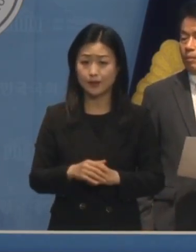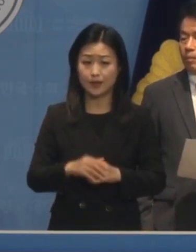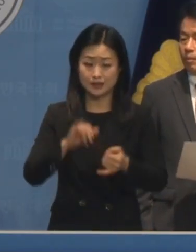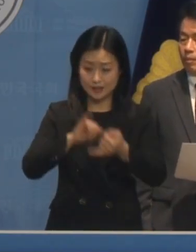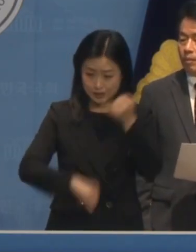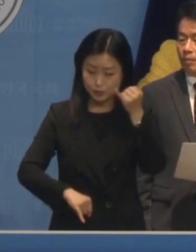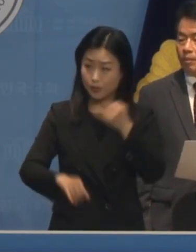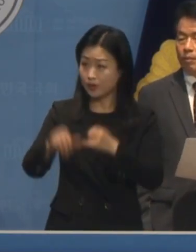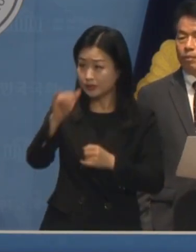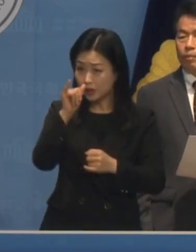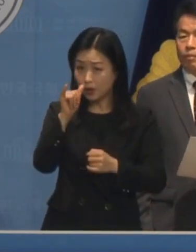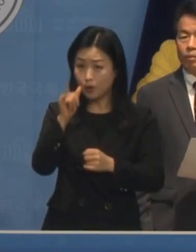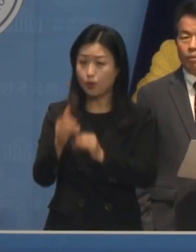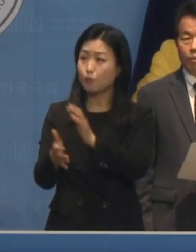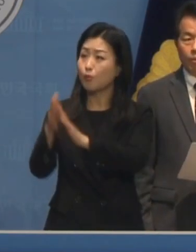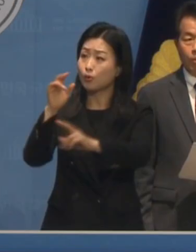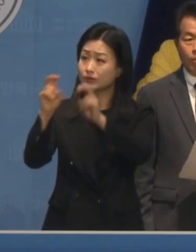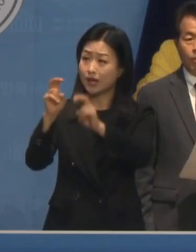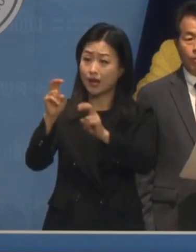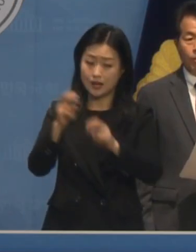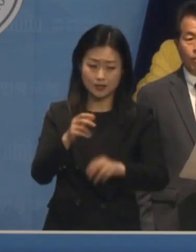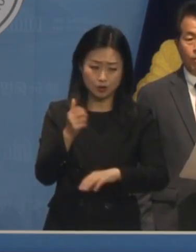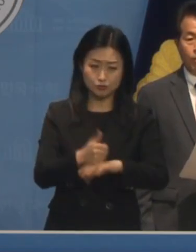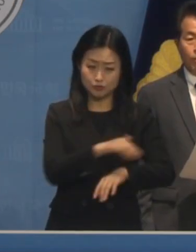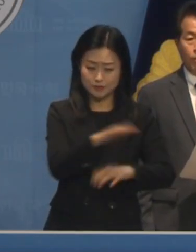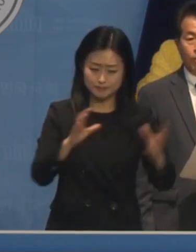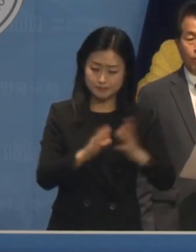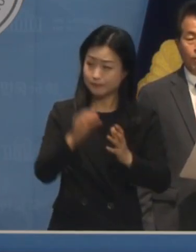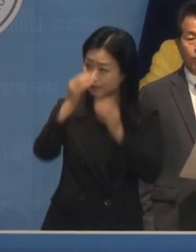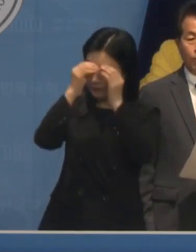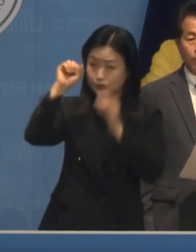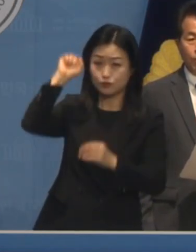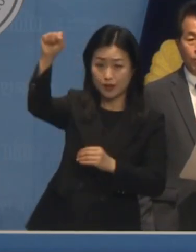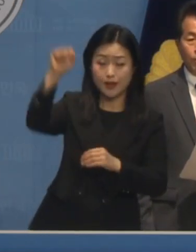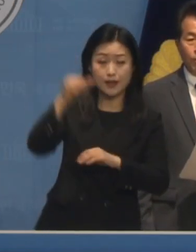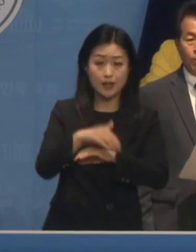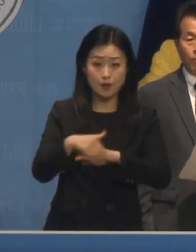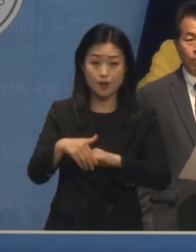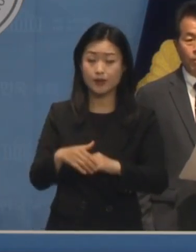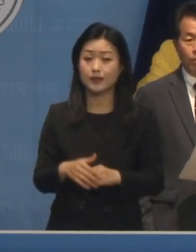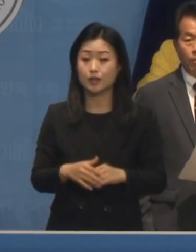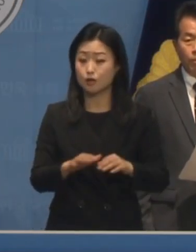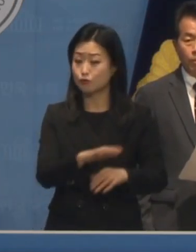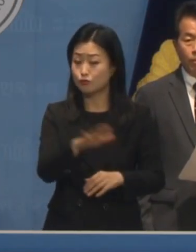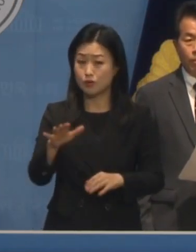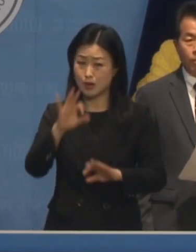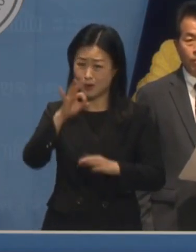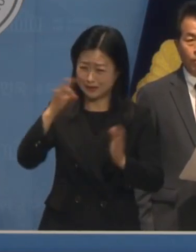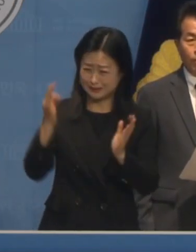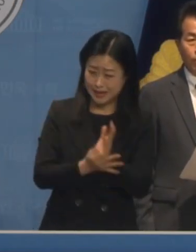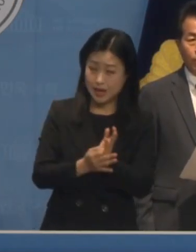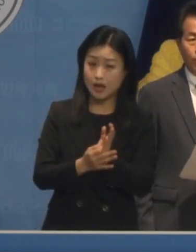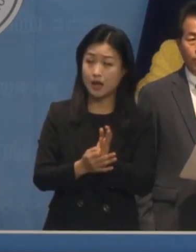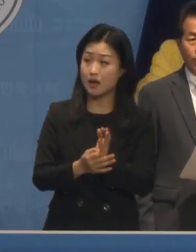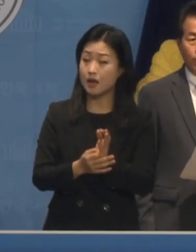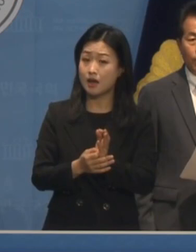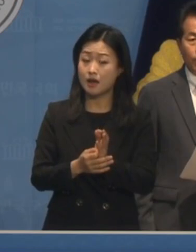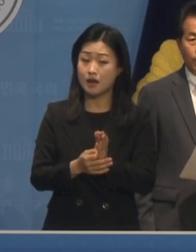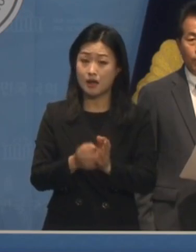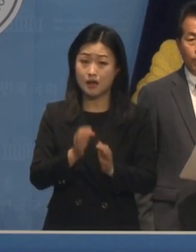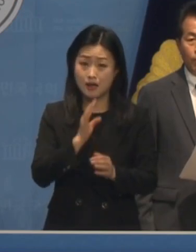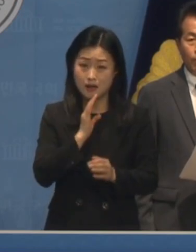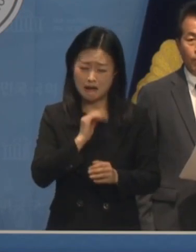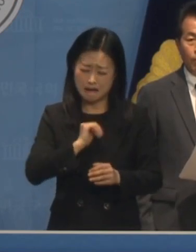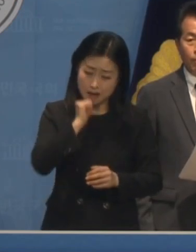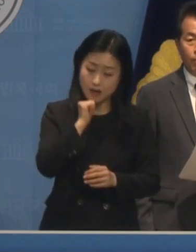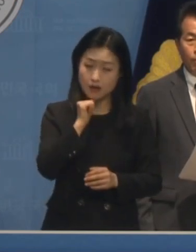저버린다면 남은 길은 투쟁뿐입니다 우리는 인간 이하의 삶을 강요하던 용역 시절로 돌아갈 생각이 추어도